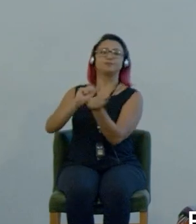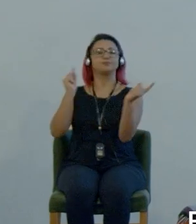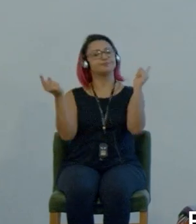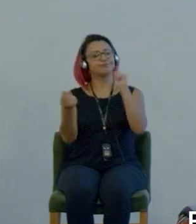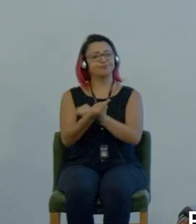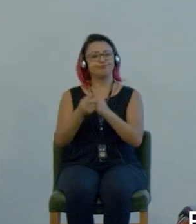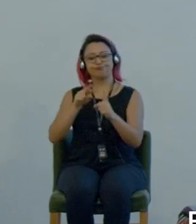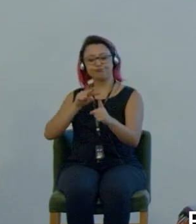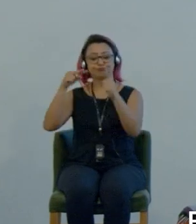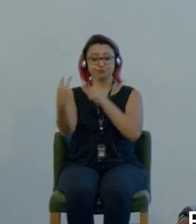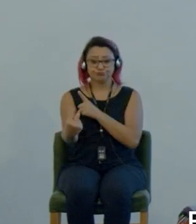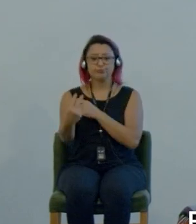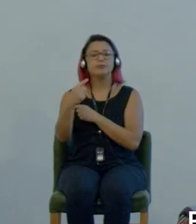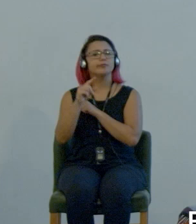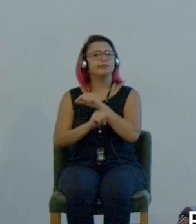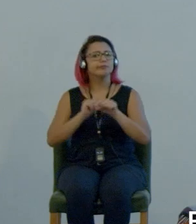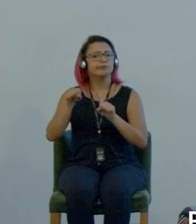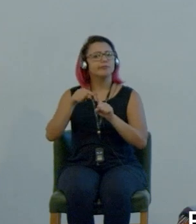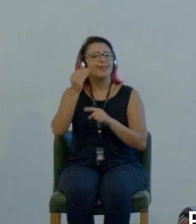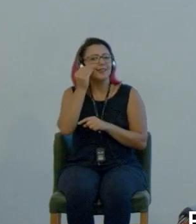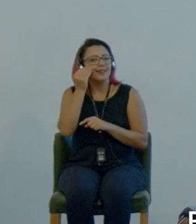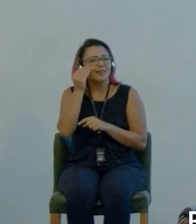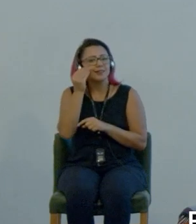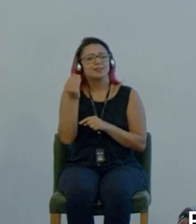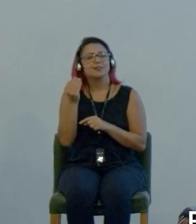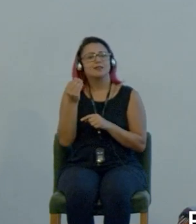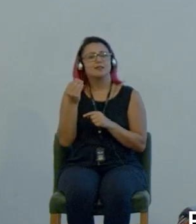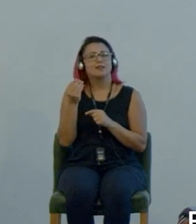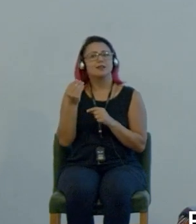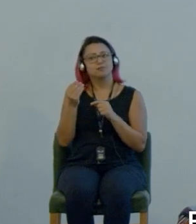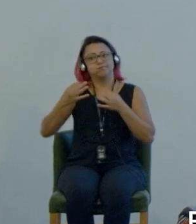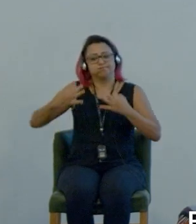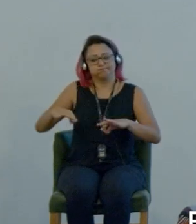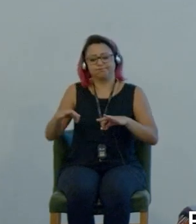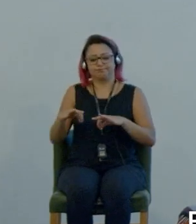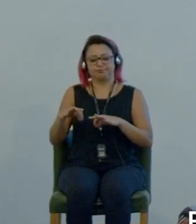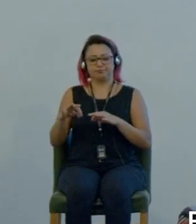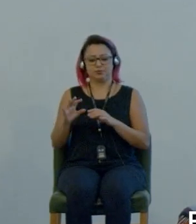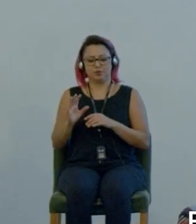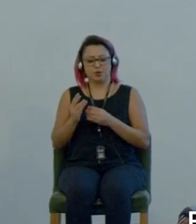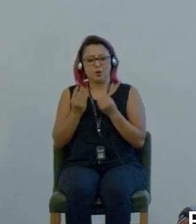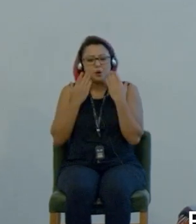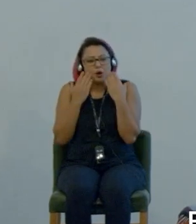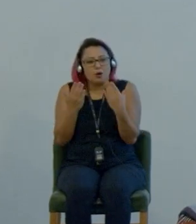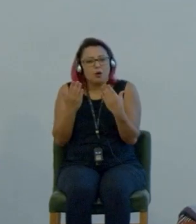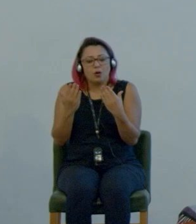tentative pour donner de la place, très concrètement sur la page, donner de la place au